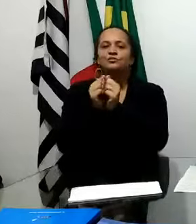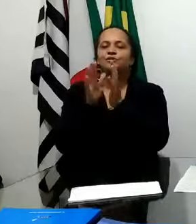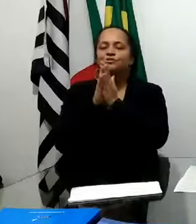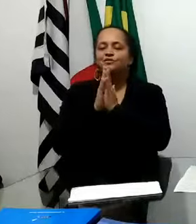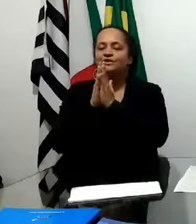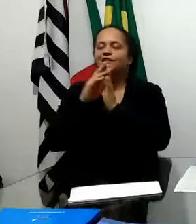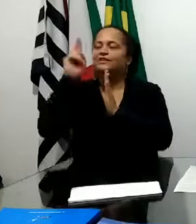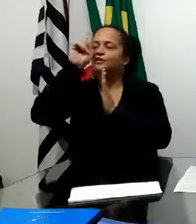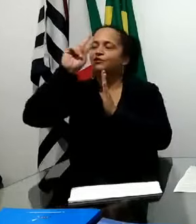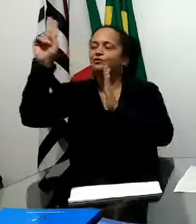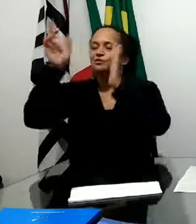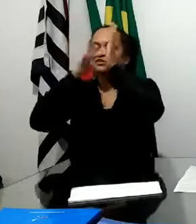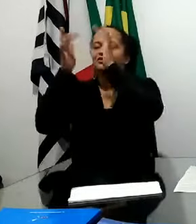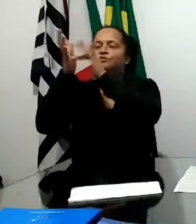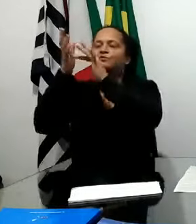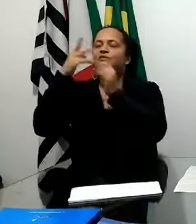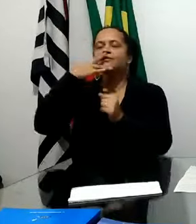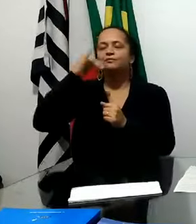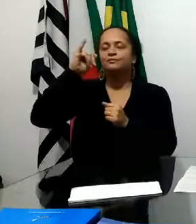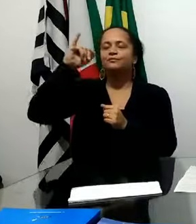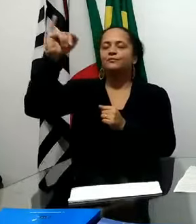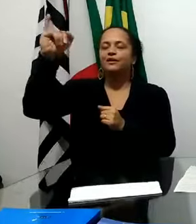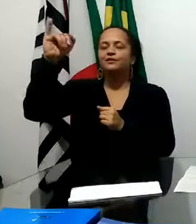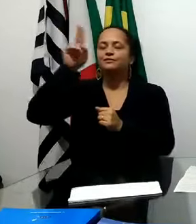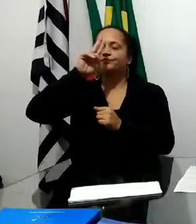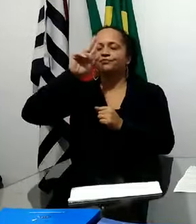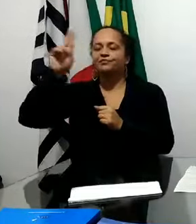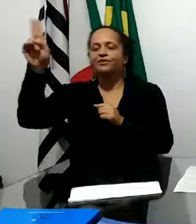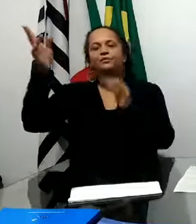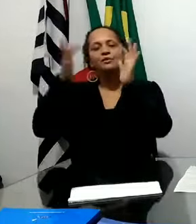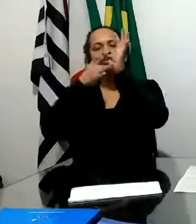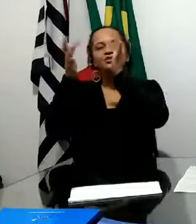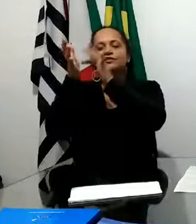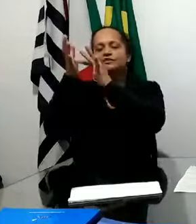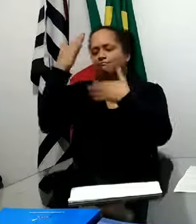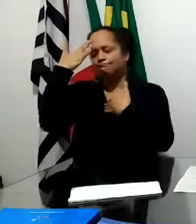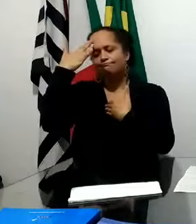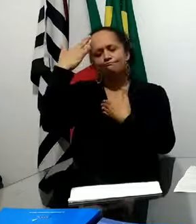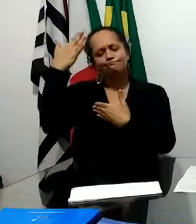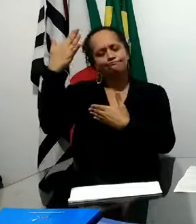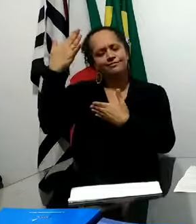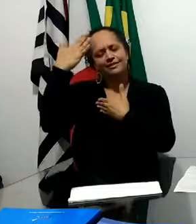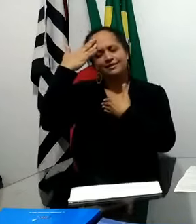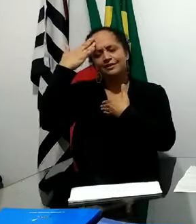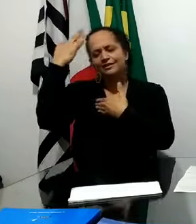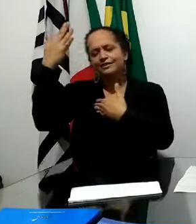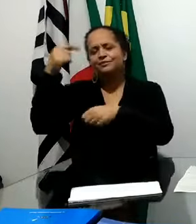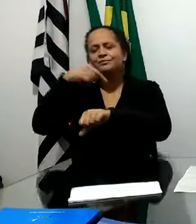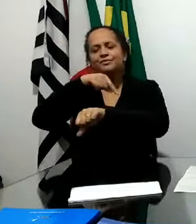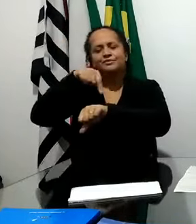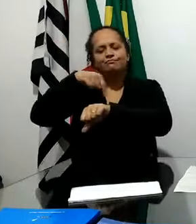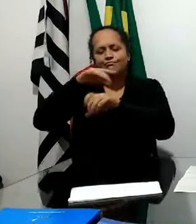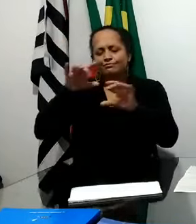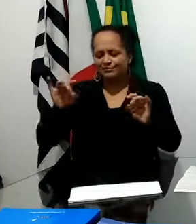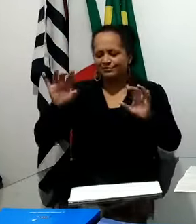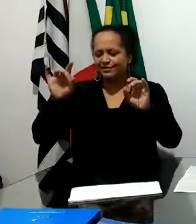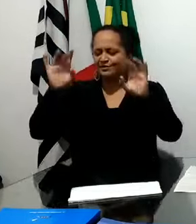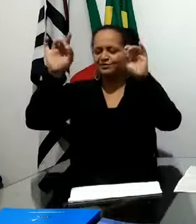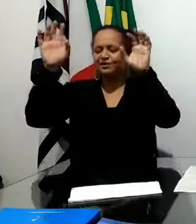nome de Jesus. Pai, em nome de Jesus, nós te agradecemos por este momento precioso na sua